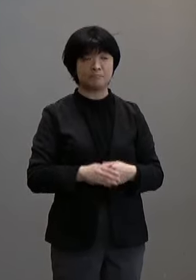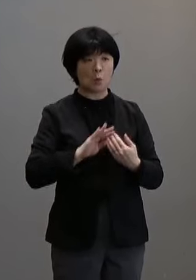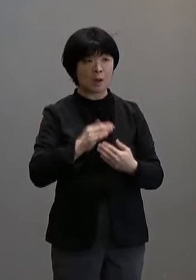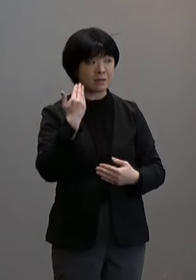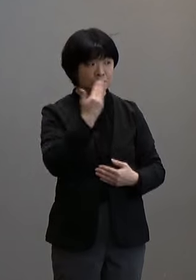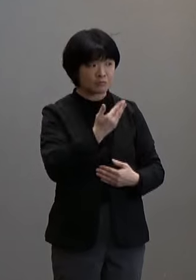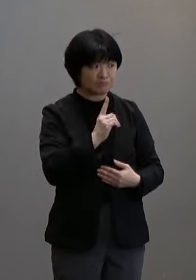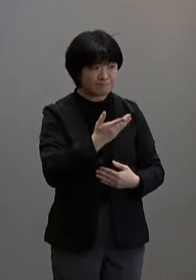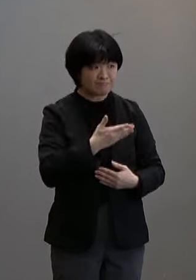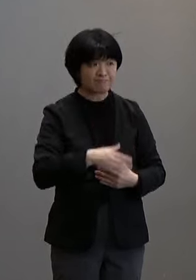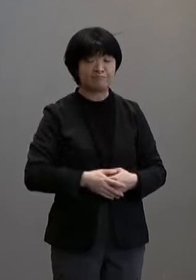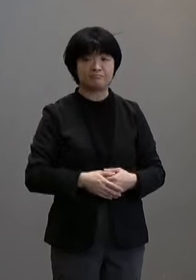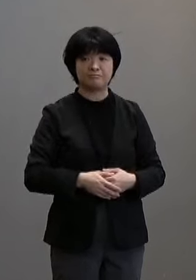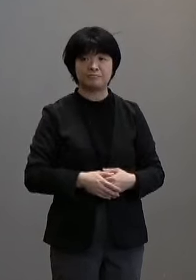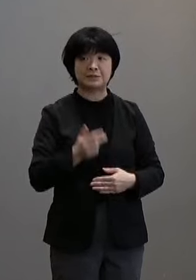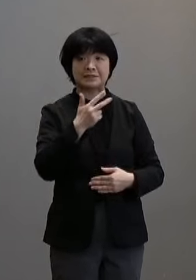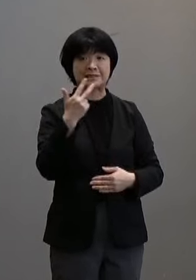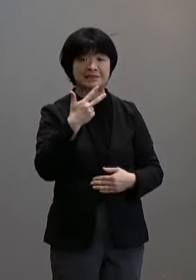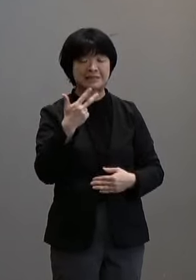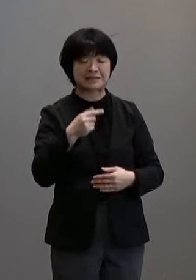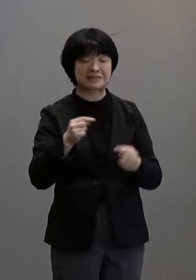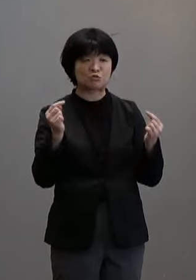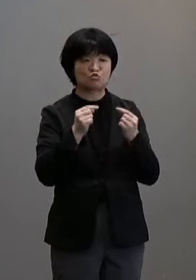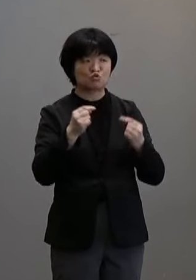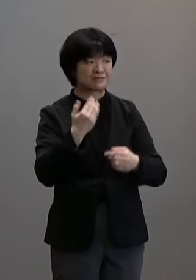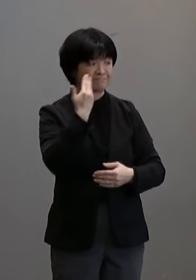他にご質問いかがでしょうか。実通信さん